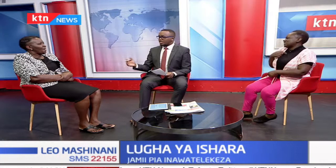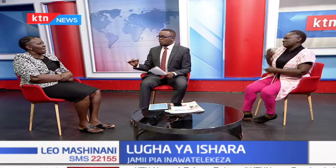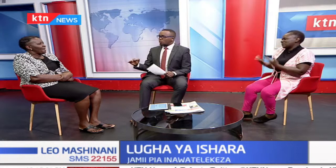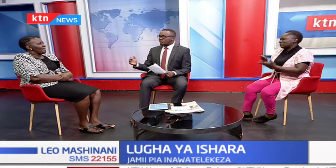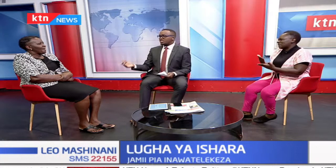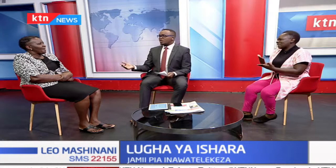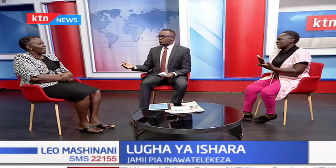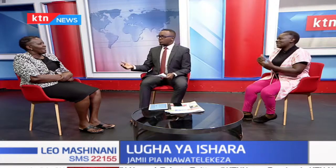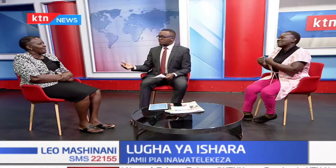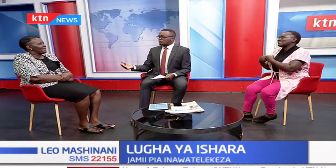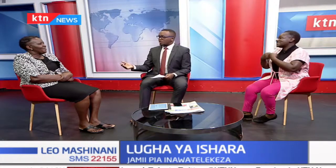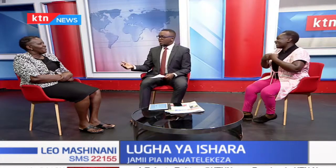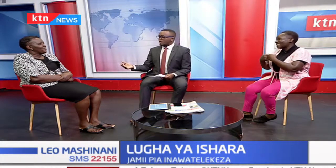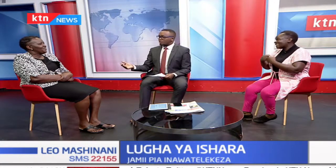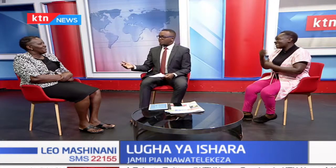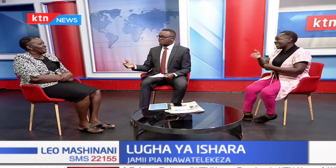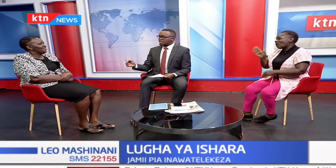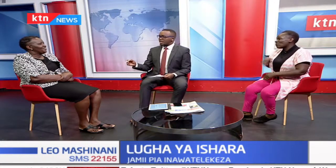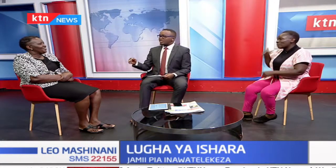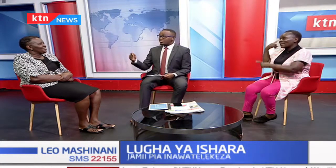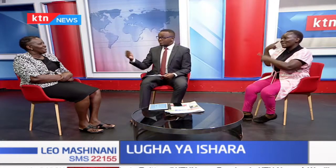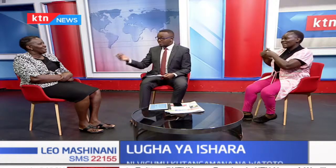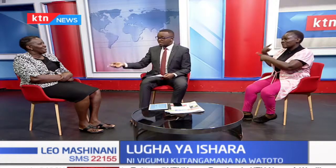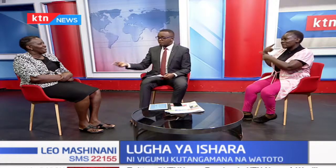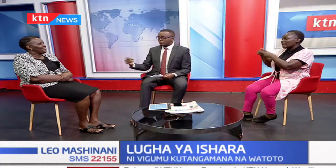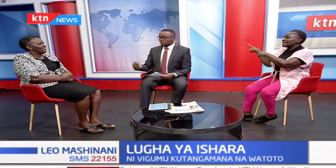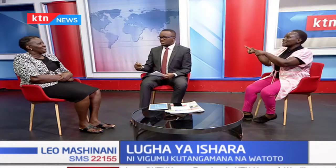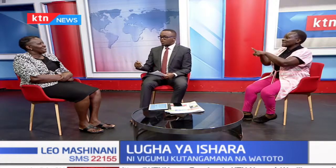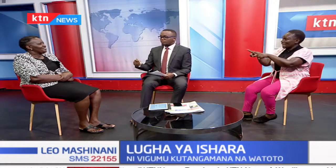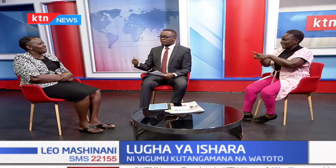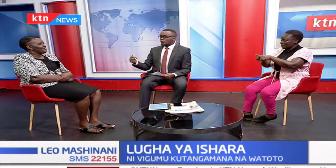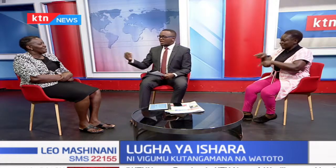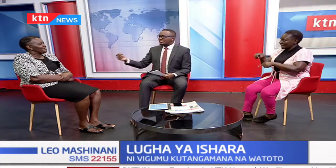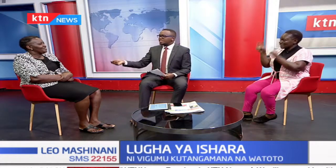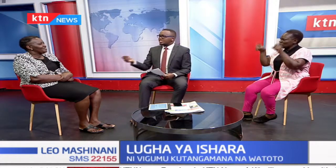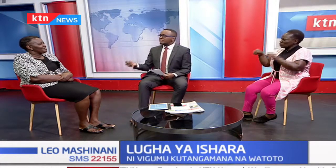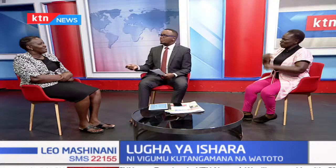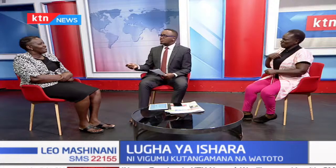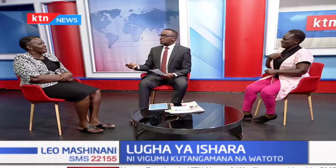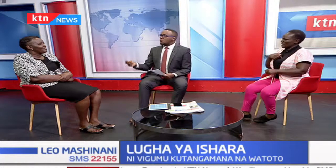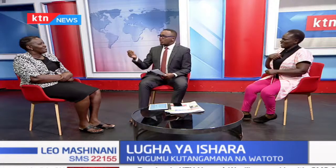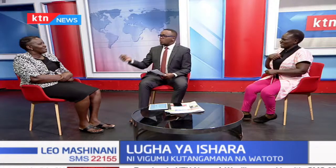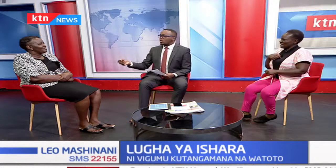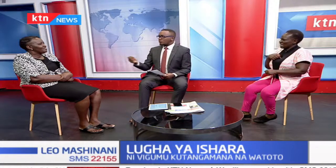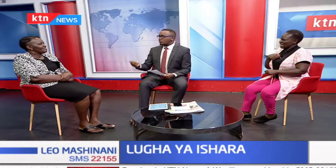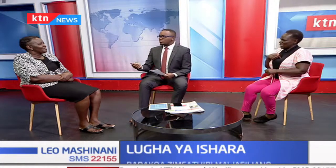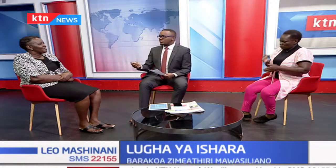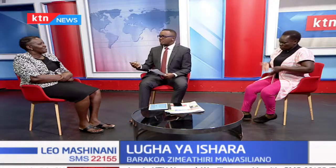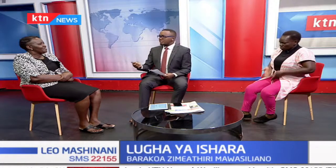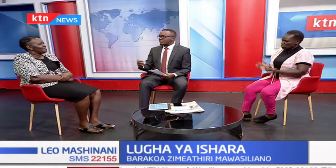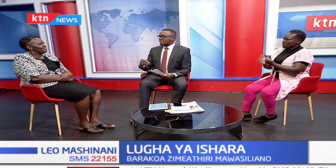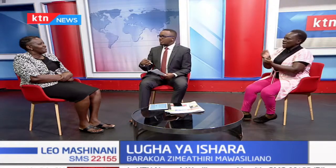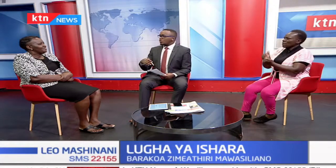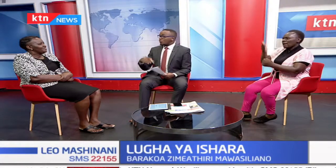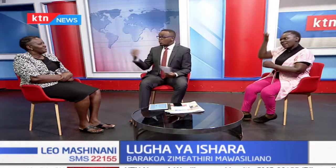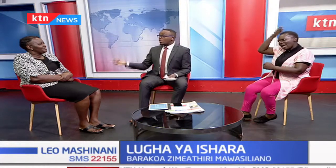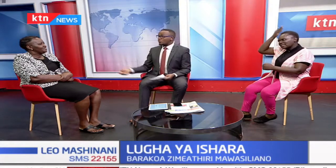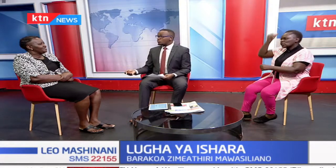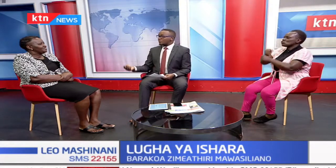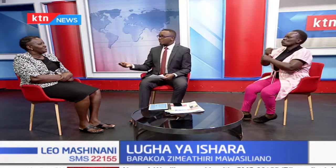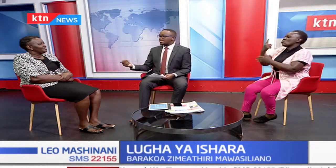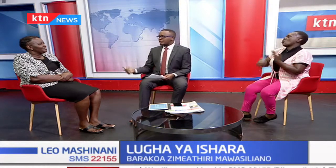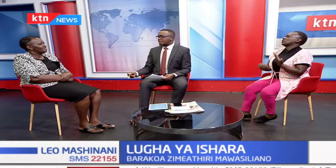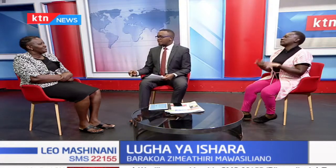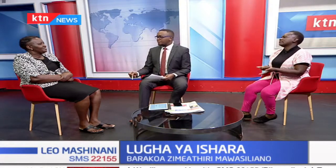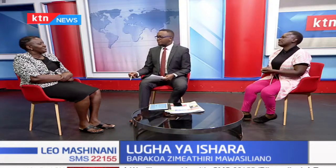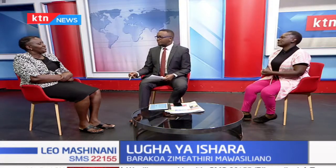pengine kuna changamoto ambazo wanawake wanapitia? Na vile vile kwenye swala hilo, unahisi ni nini ambacho wakunga kule hospitalini, wakunga kwa